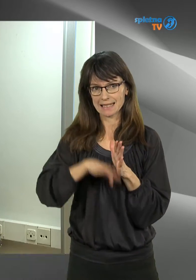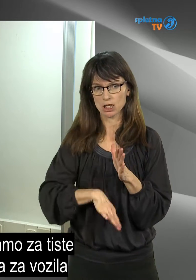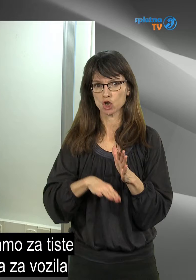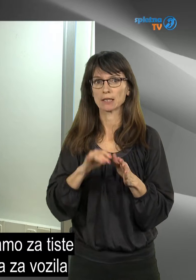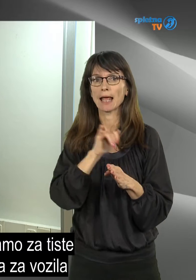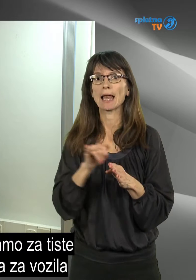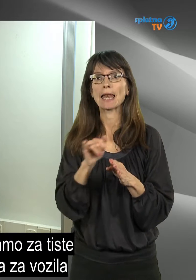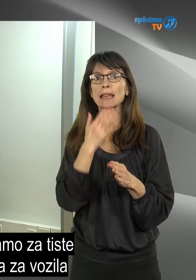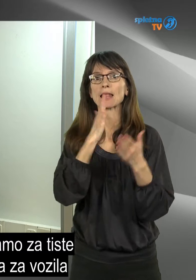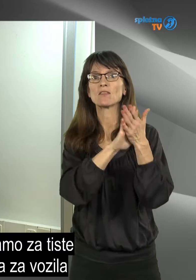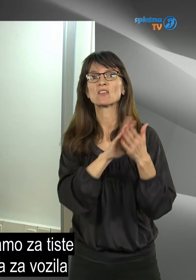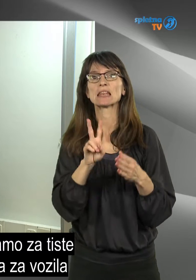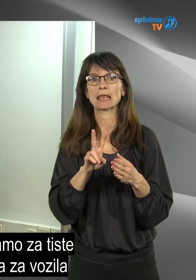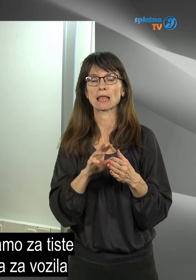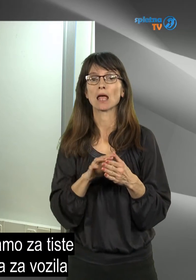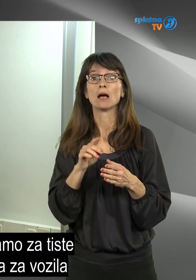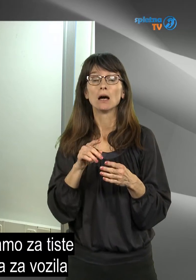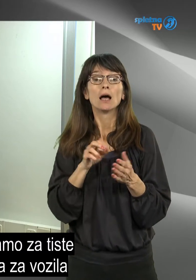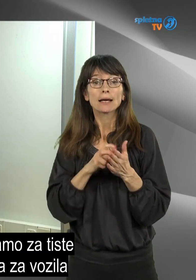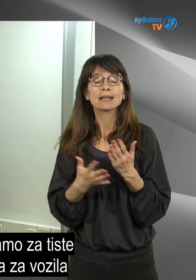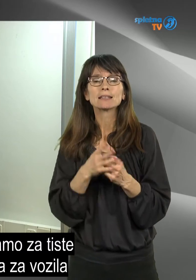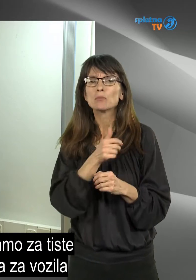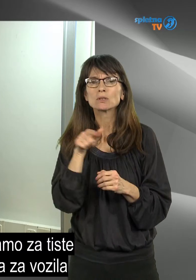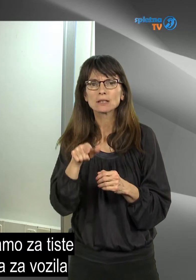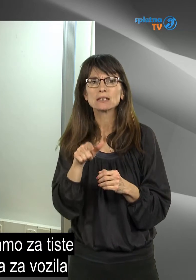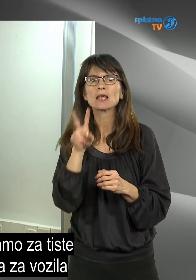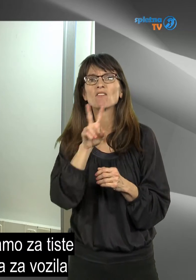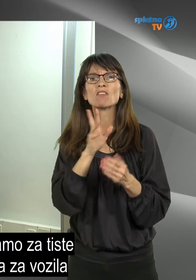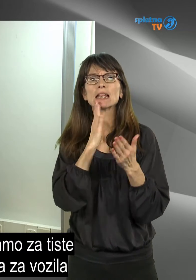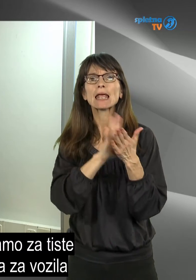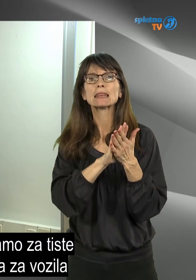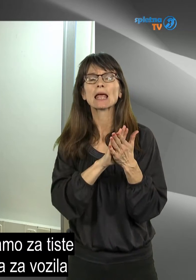znižanja letne vinjete, torej gre samo za tiste vinjete, ki